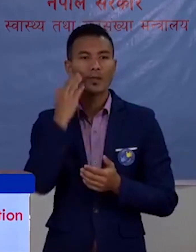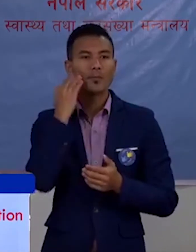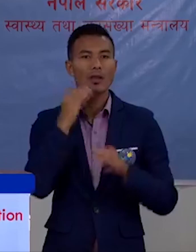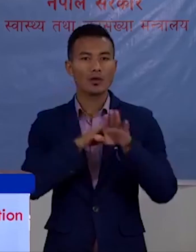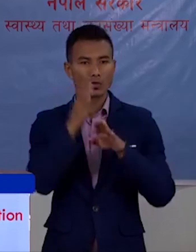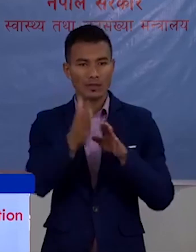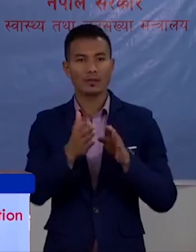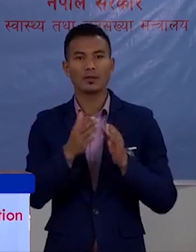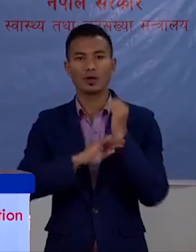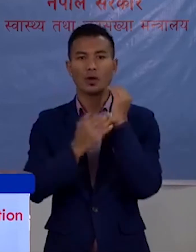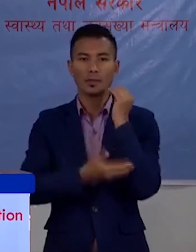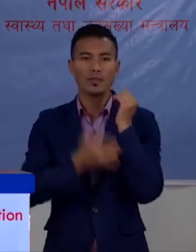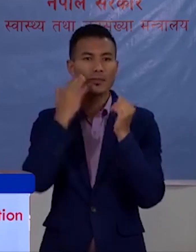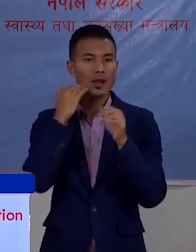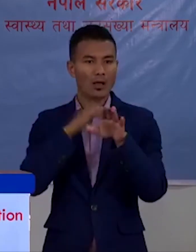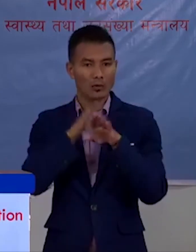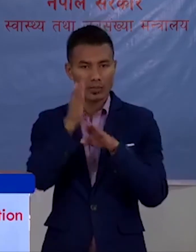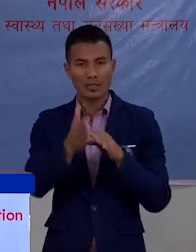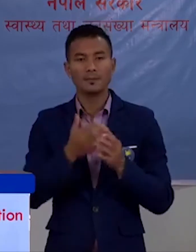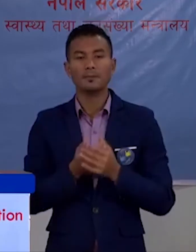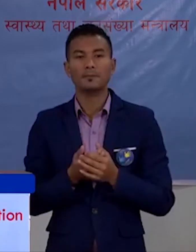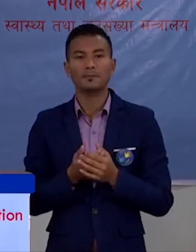महिलाहरूले चाहिँ गर्भवती महिलाहरूले